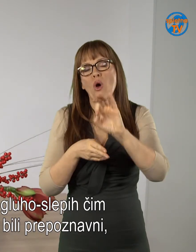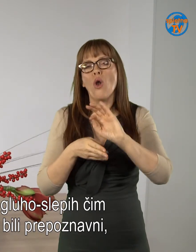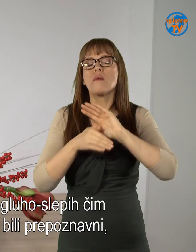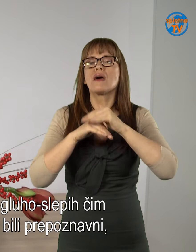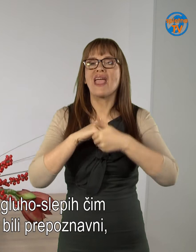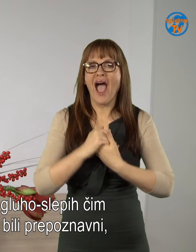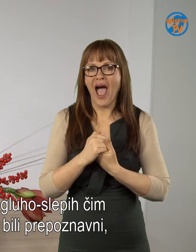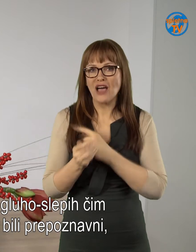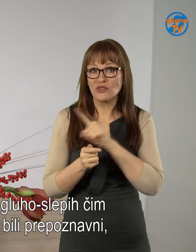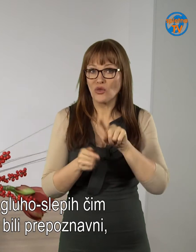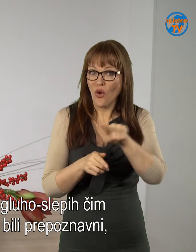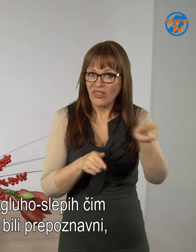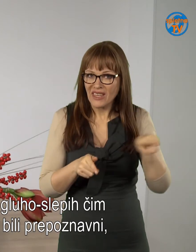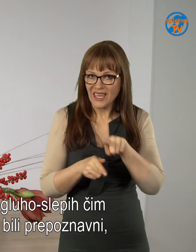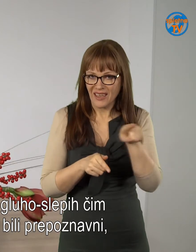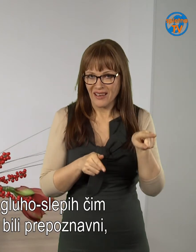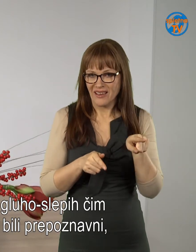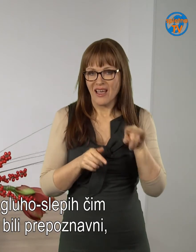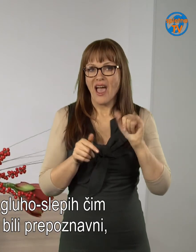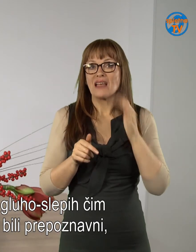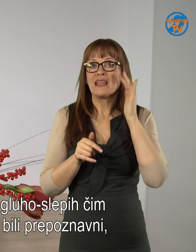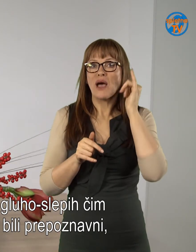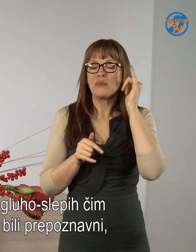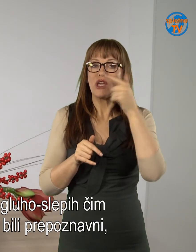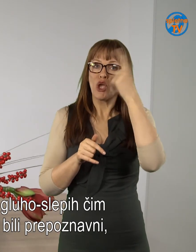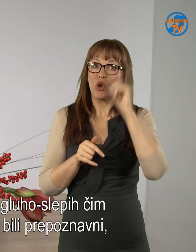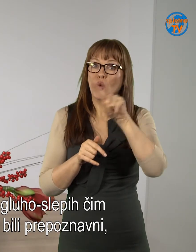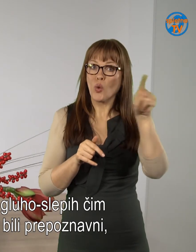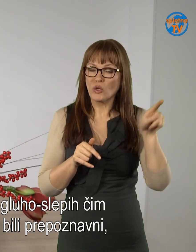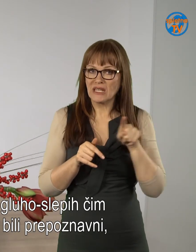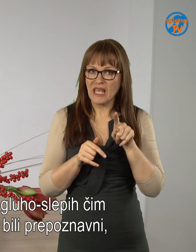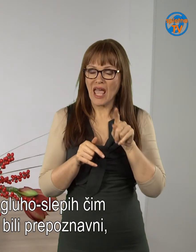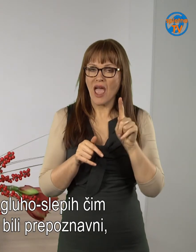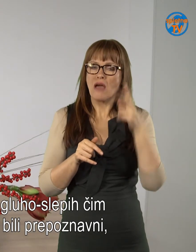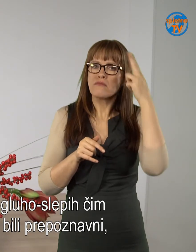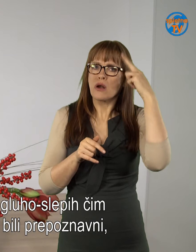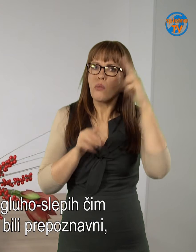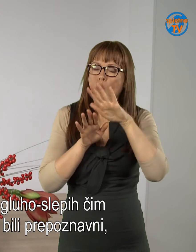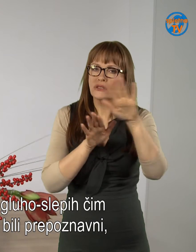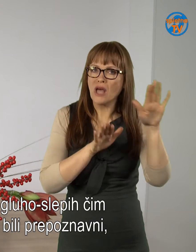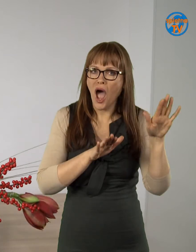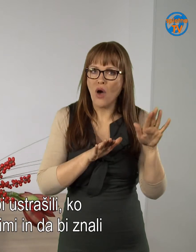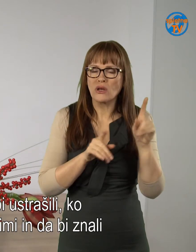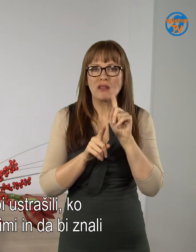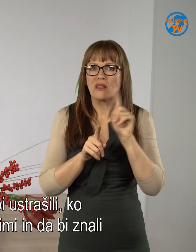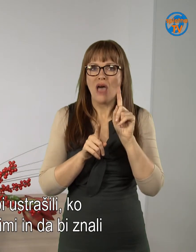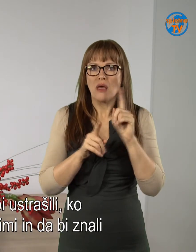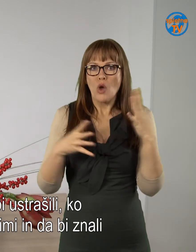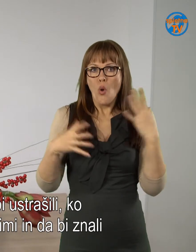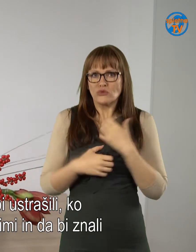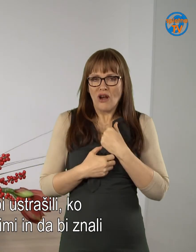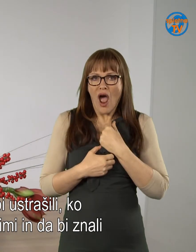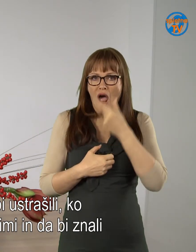bolj prijazno do njih in da bi ljudje, da bi bili prepoznavni in da se ljudje ne